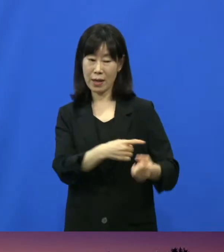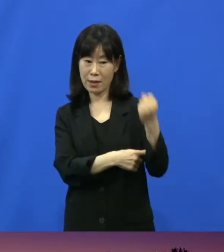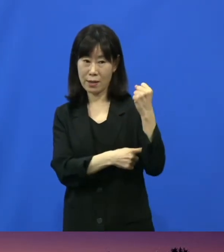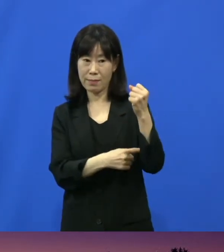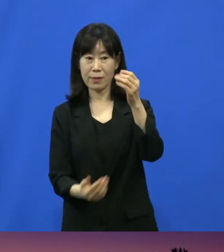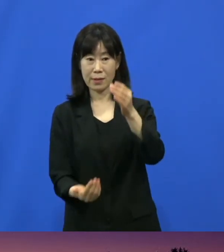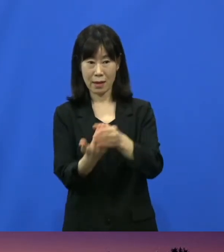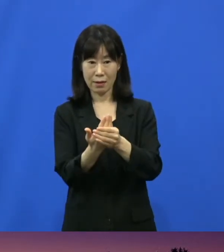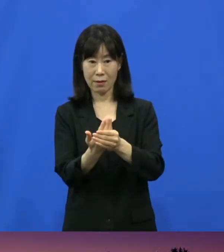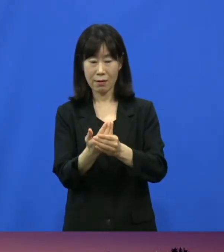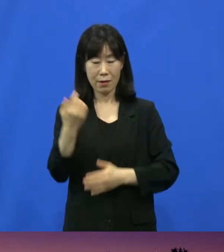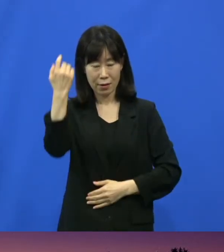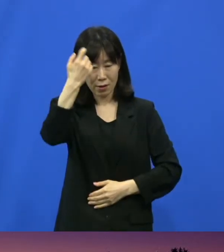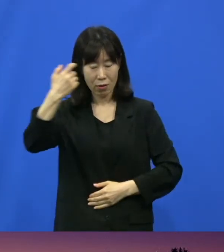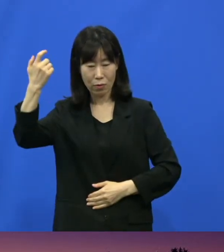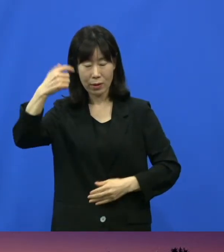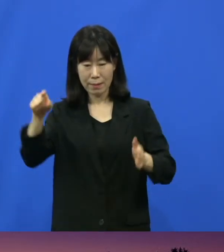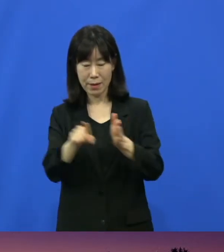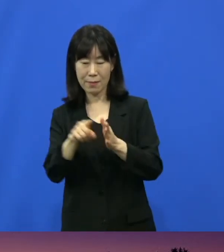영혼이 견고해진다는 거예요.